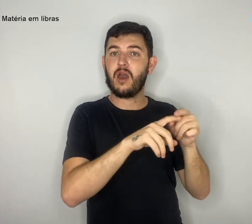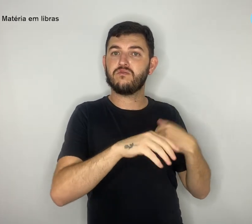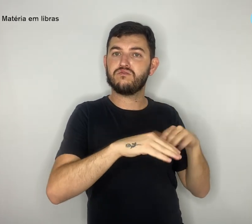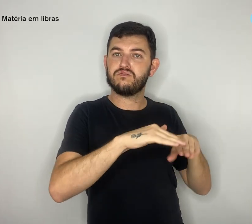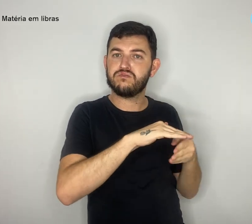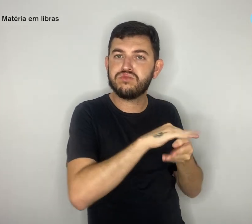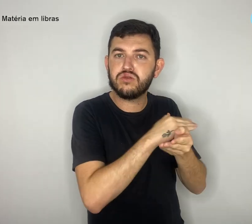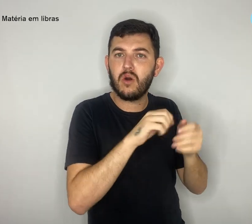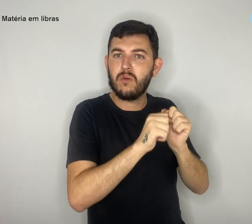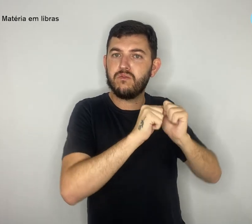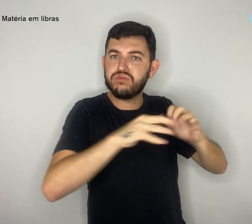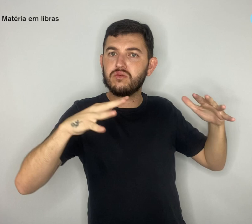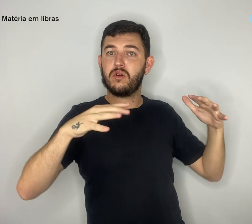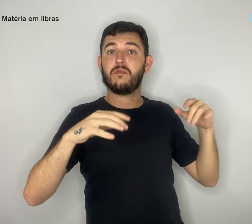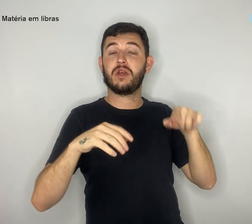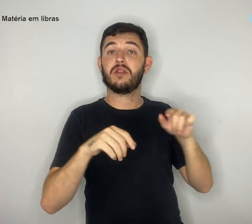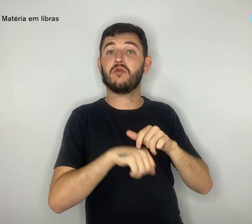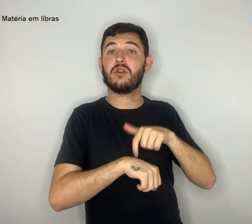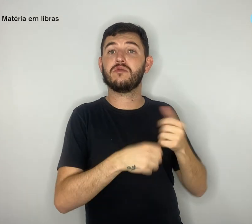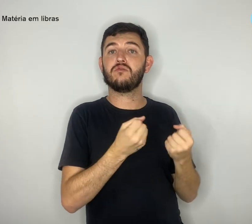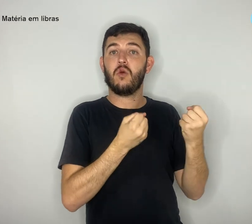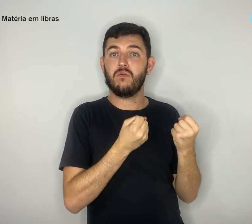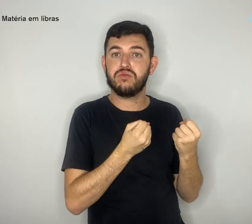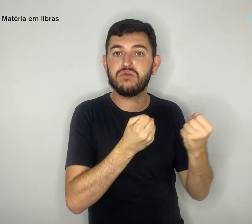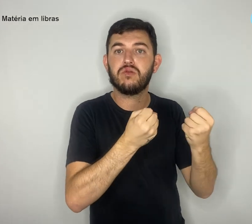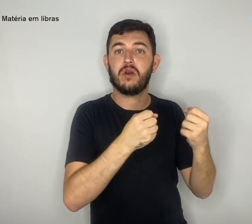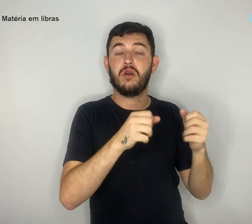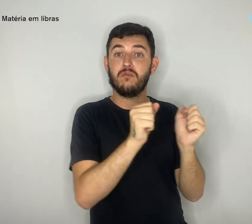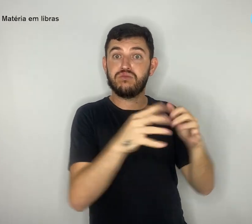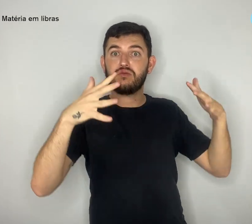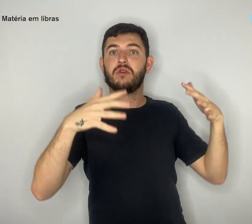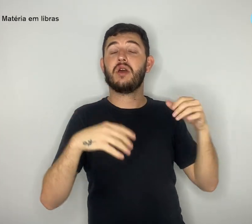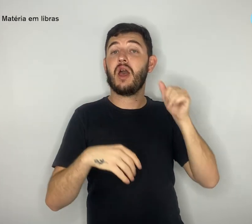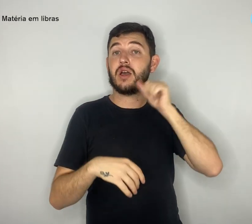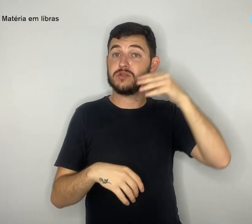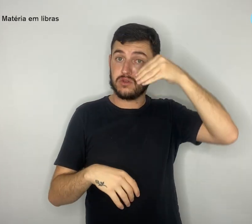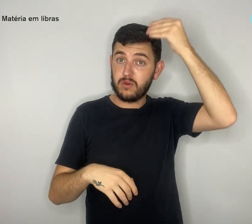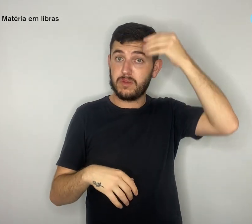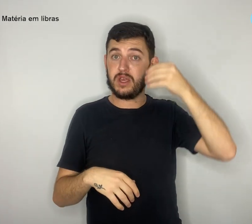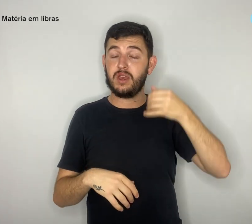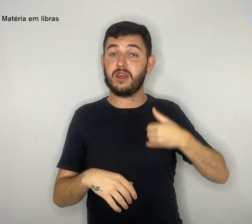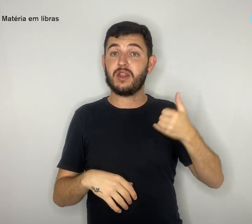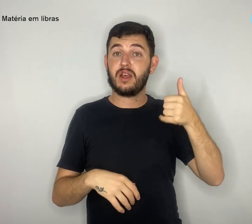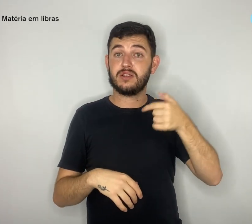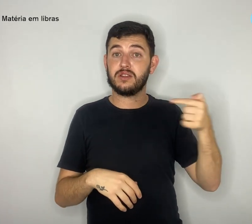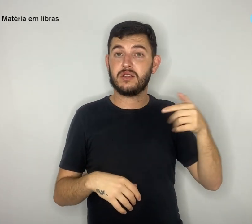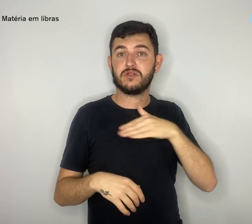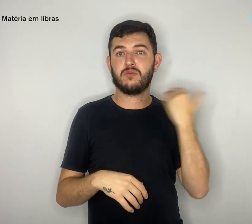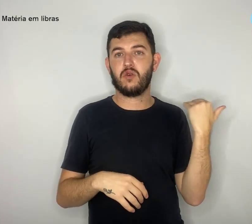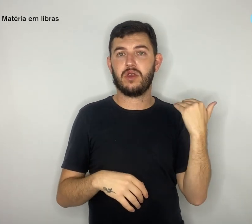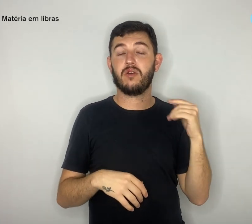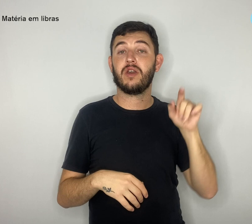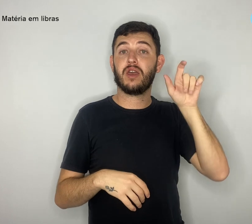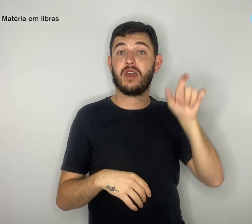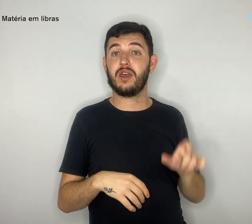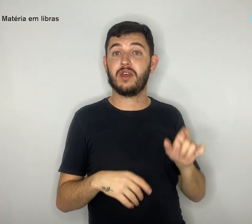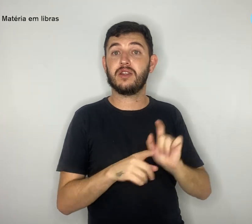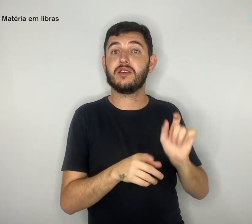de 17 anos. O ativista também escreveu O Pequeno Lampião e A Revolta de